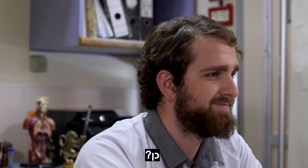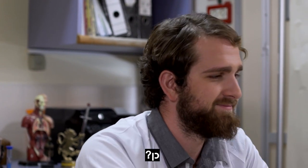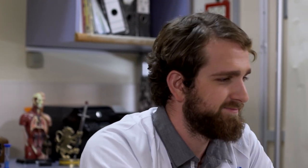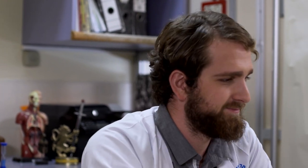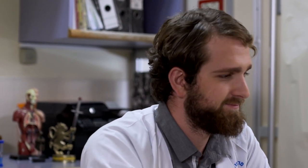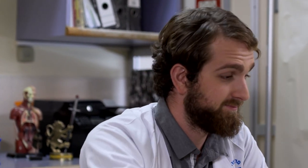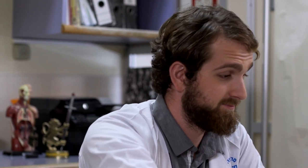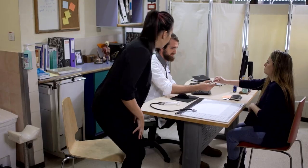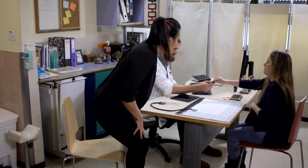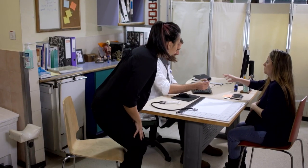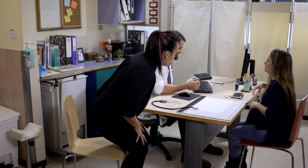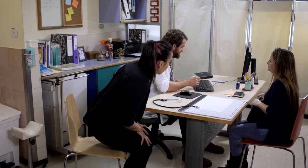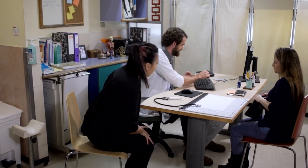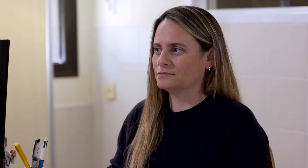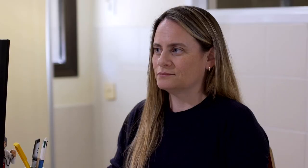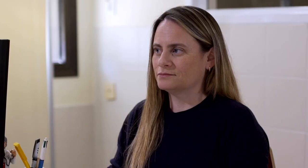כן.